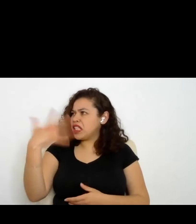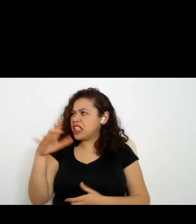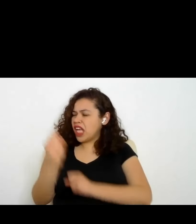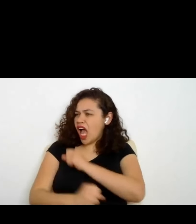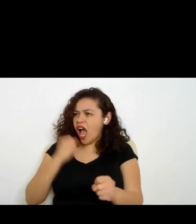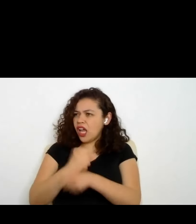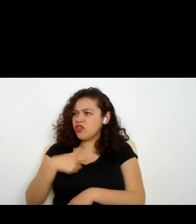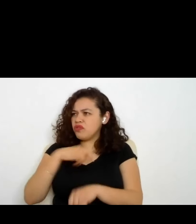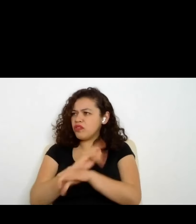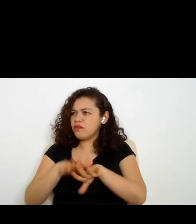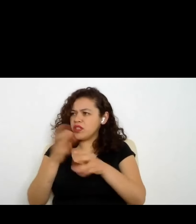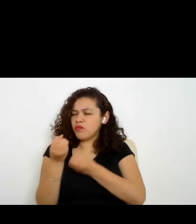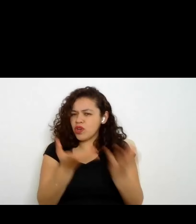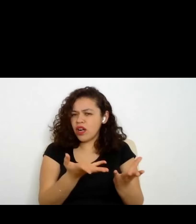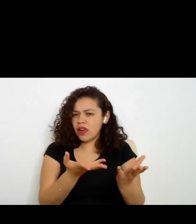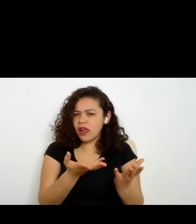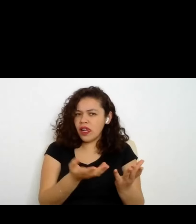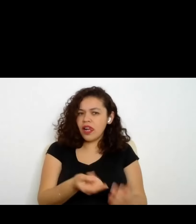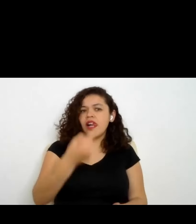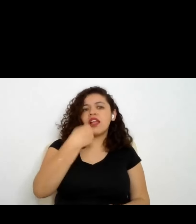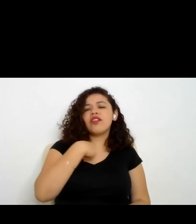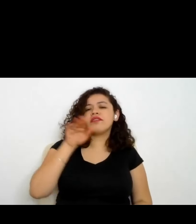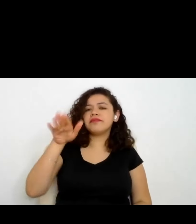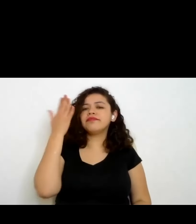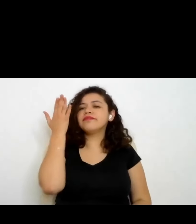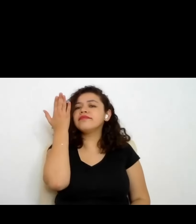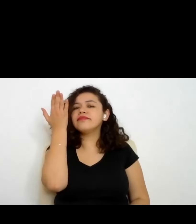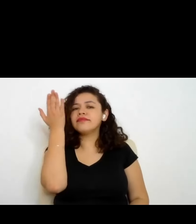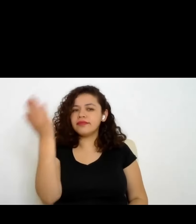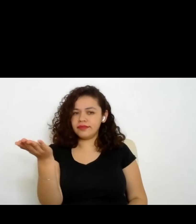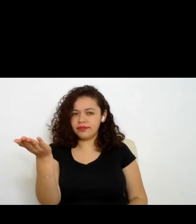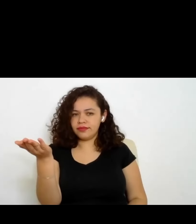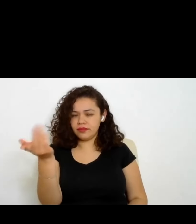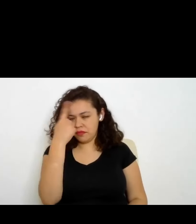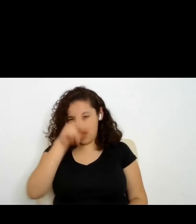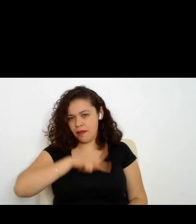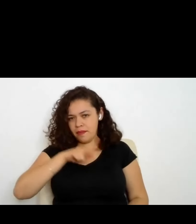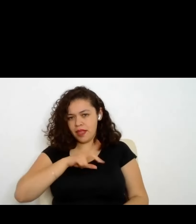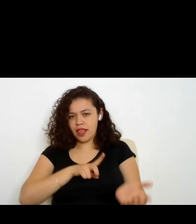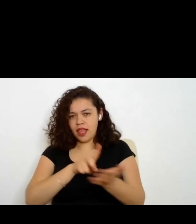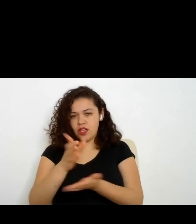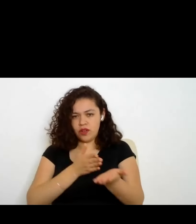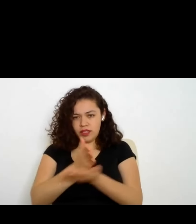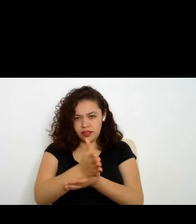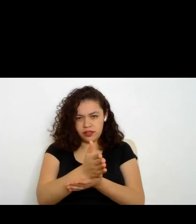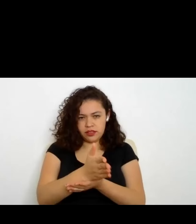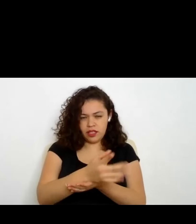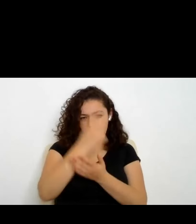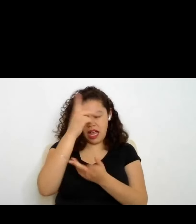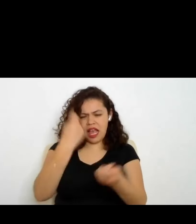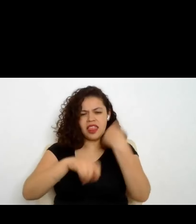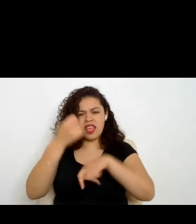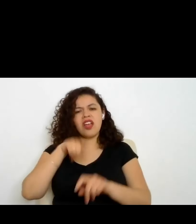qué datos le di. Entonces, yo puedo hacer una solicitud en ejercicio del derecho de acceso a la tienda